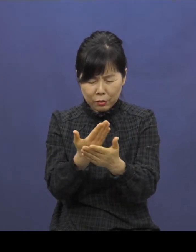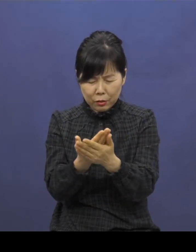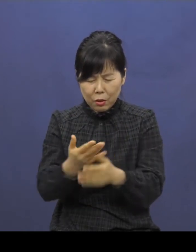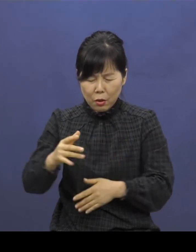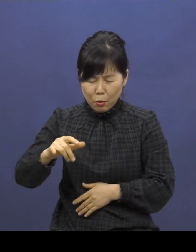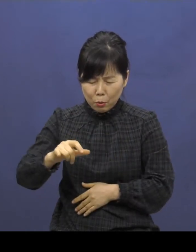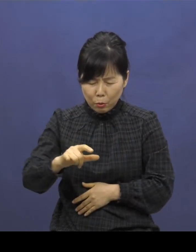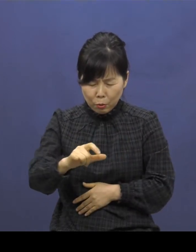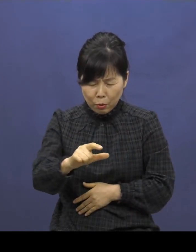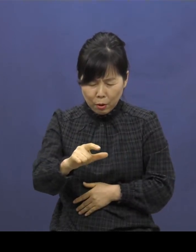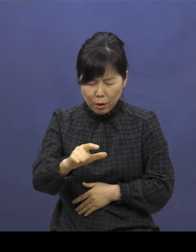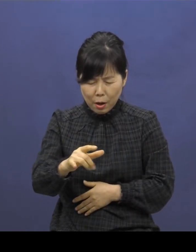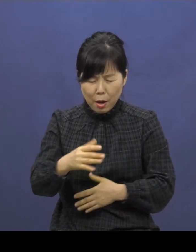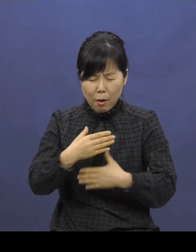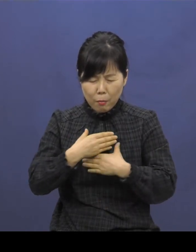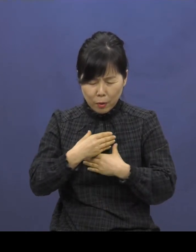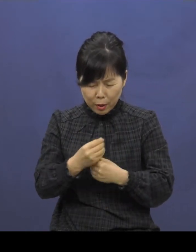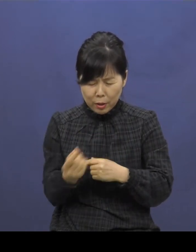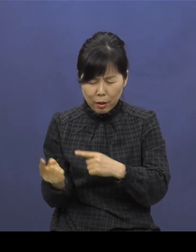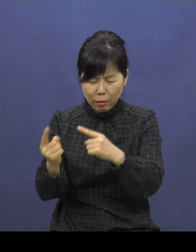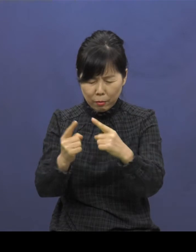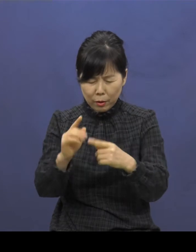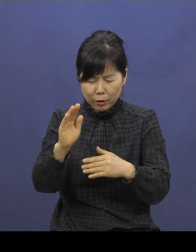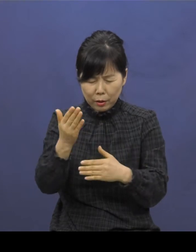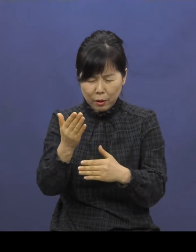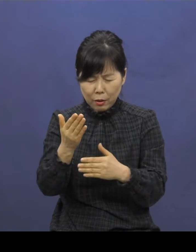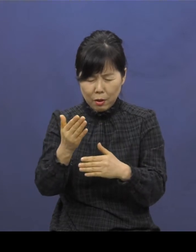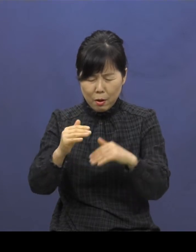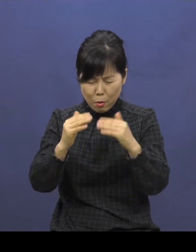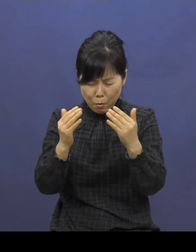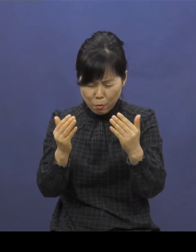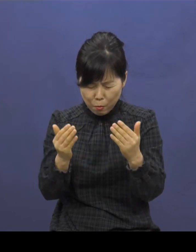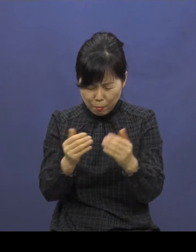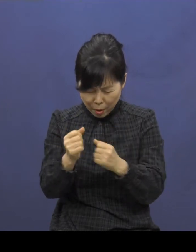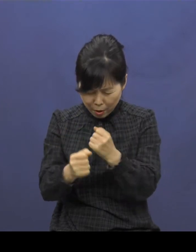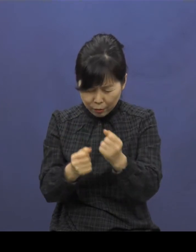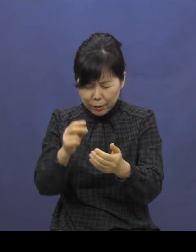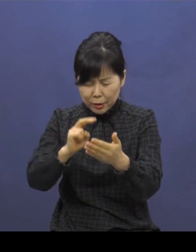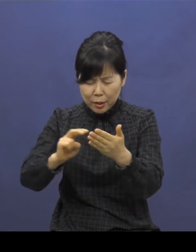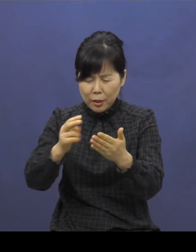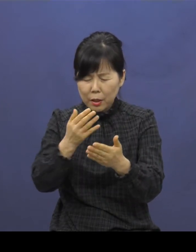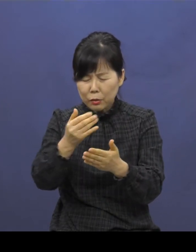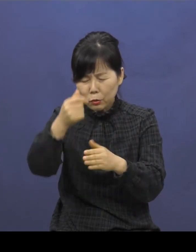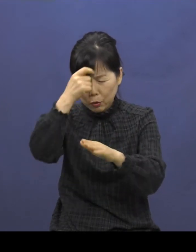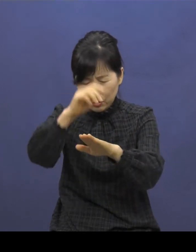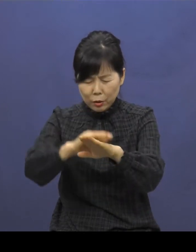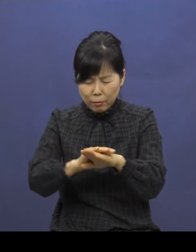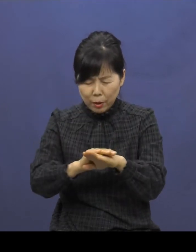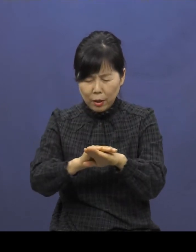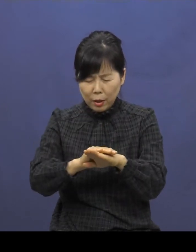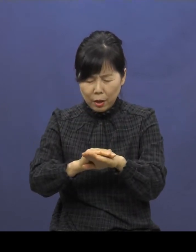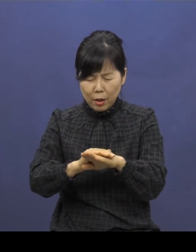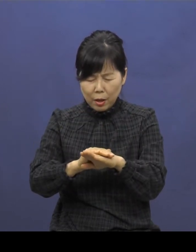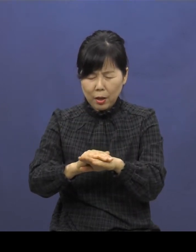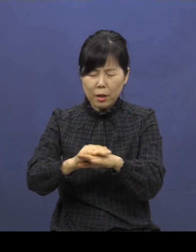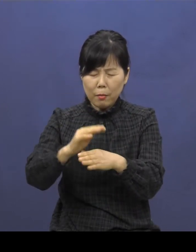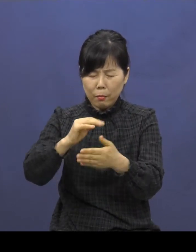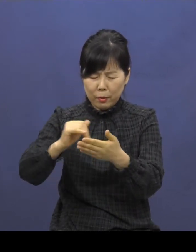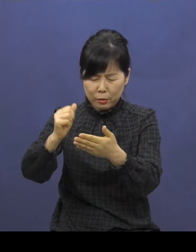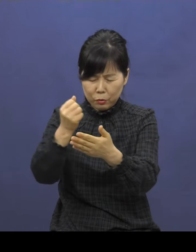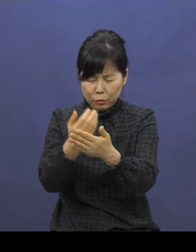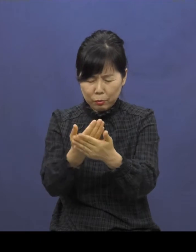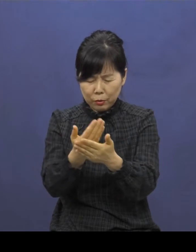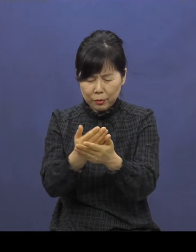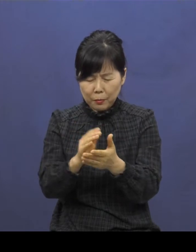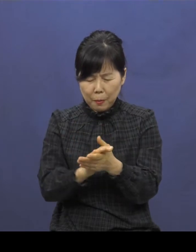안정이 되어 주님의 자녀들이 함께 모여 마음껏 찬양하며 예배 드릴 수 있도록 인도하여 주시옵소서. 이 시간